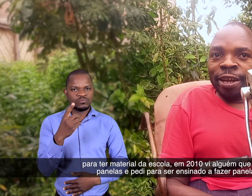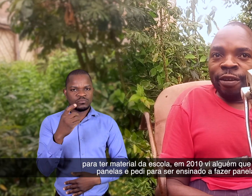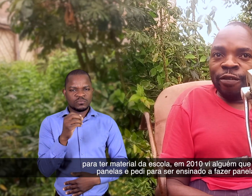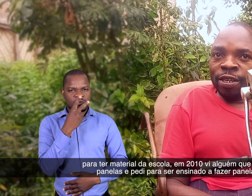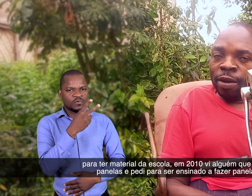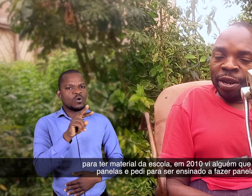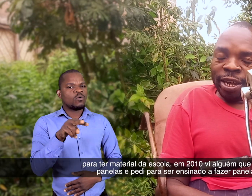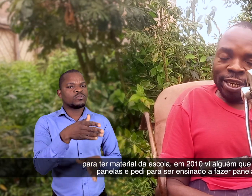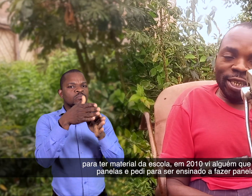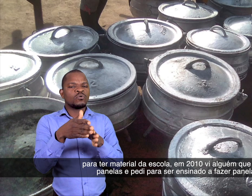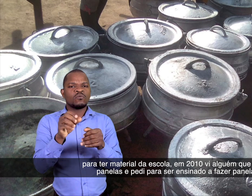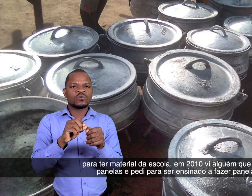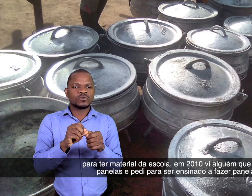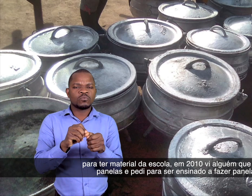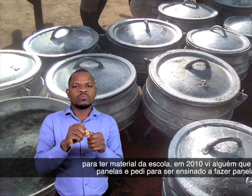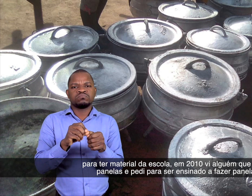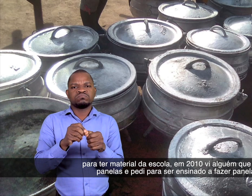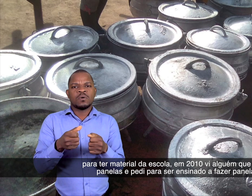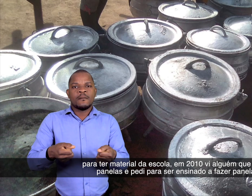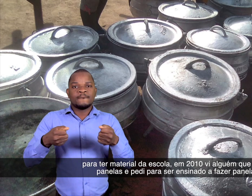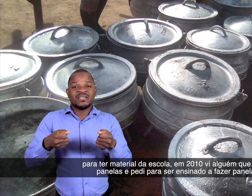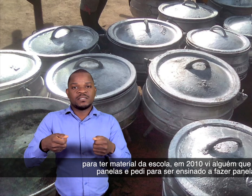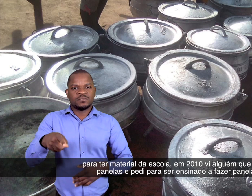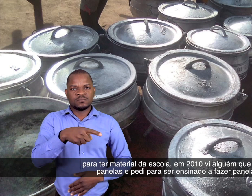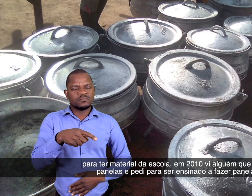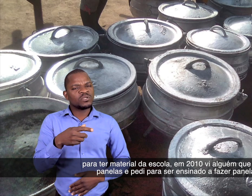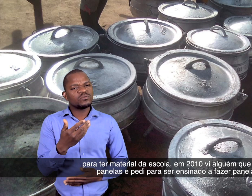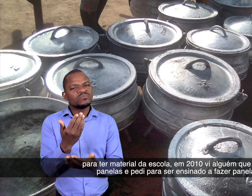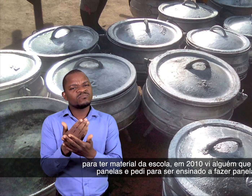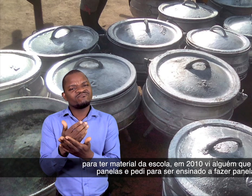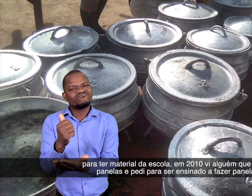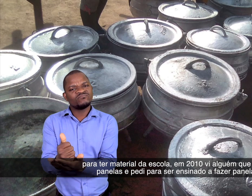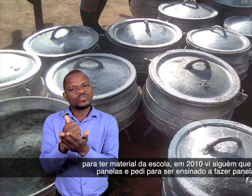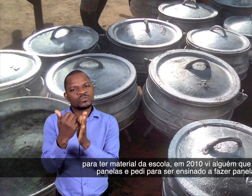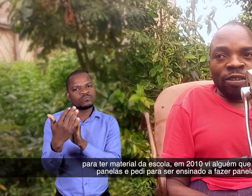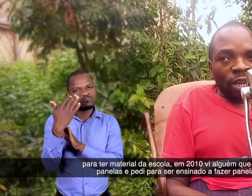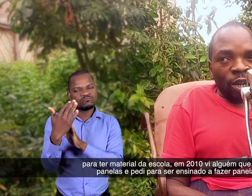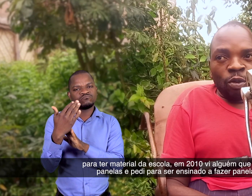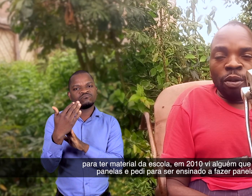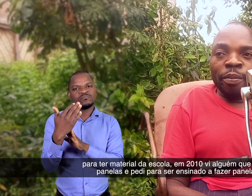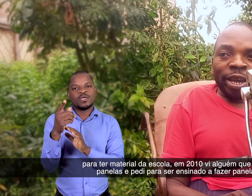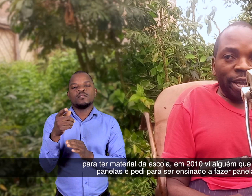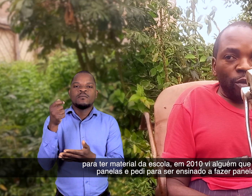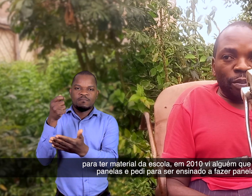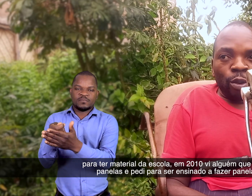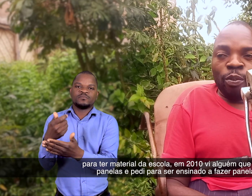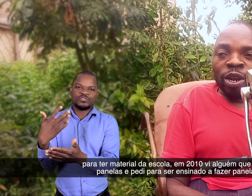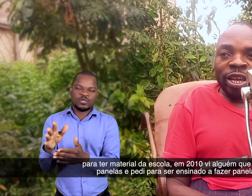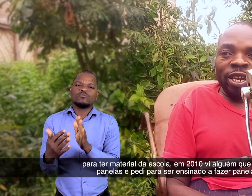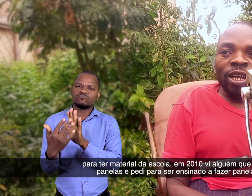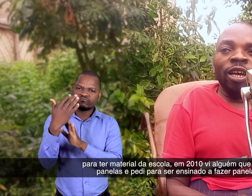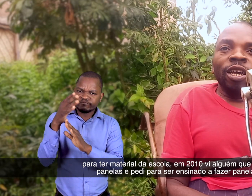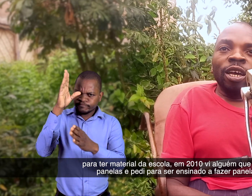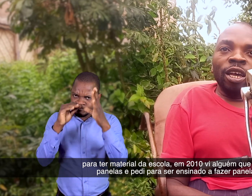alguém que fazia panelas, eu preferi também pedir a ser ensinado, paguei um pouco